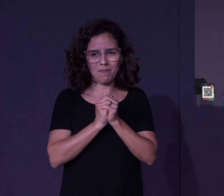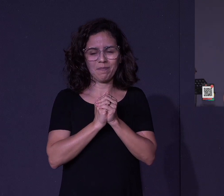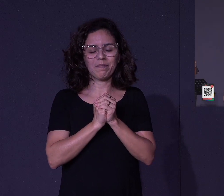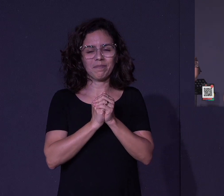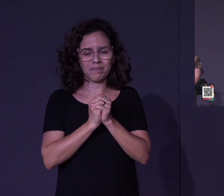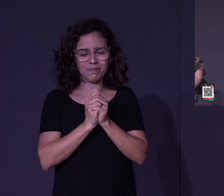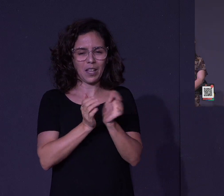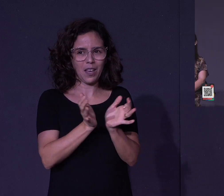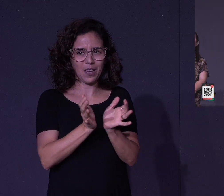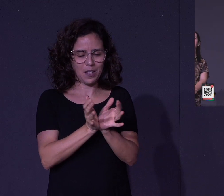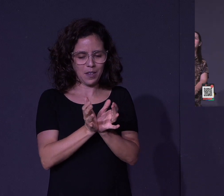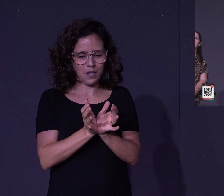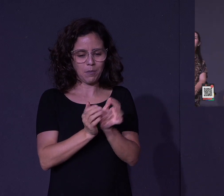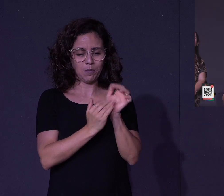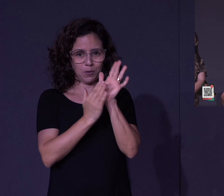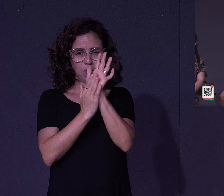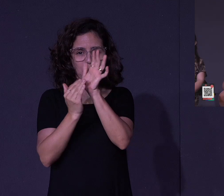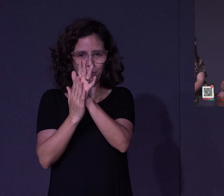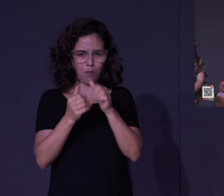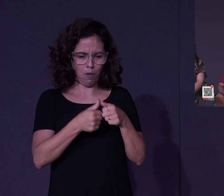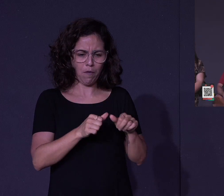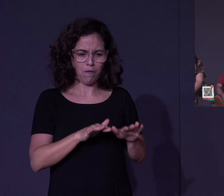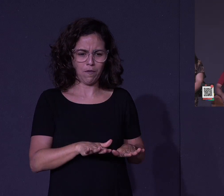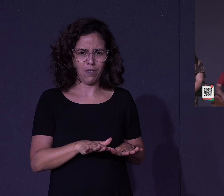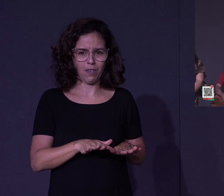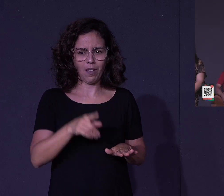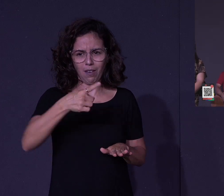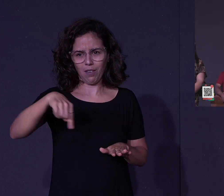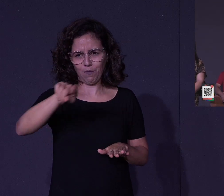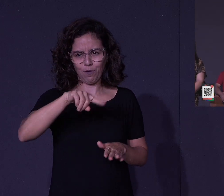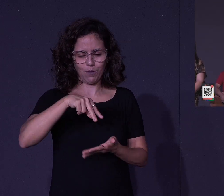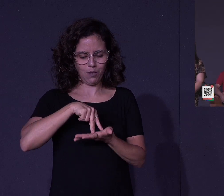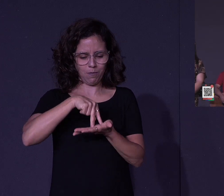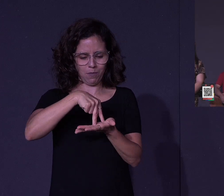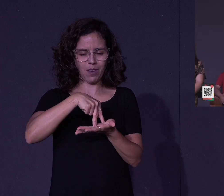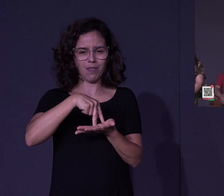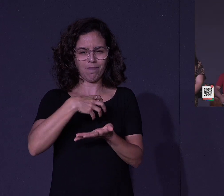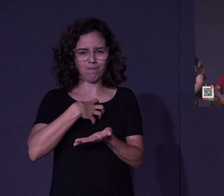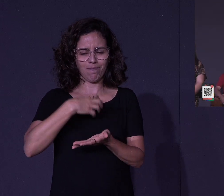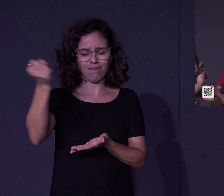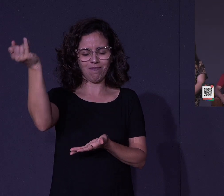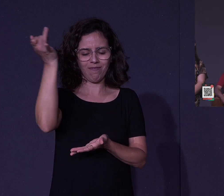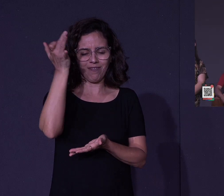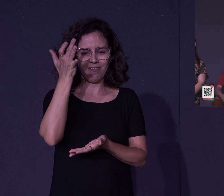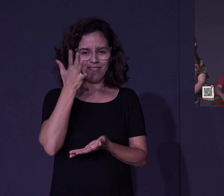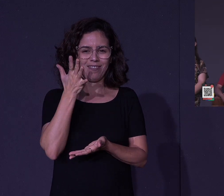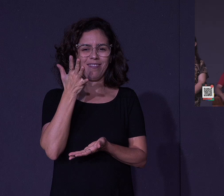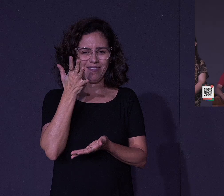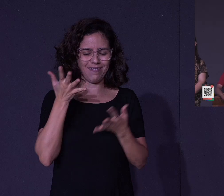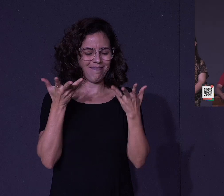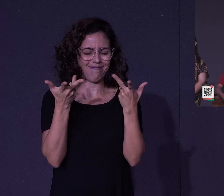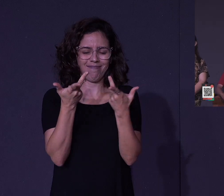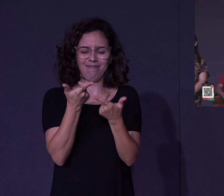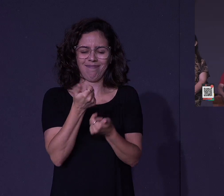louvor permanece aqui de pé ainda. Que a maravilhosa graça e paz do Senhor seja com você. Eu tenho uma palavra de Deus para a sua vida. Quem